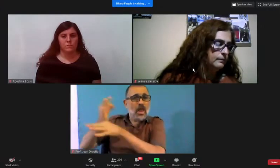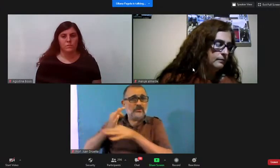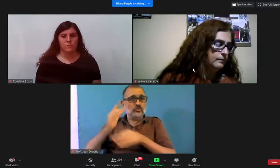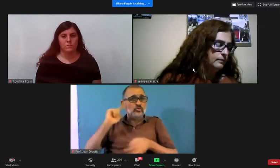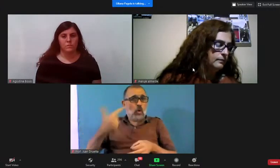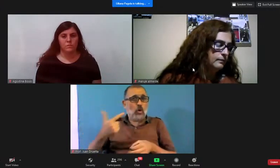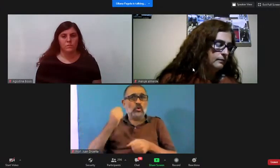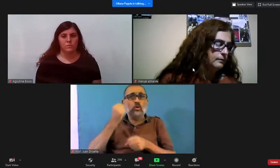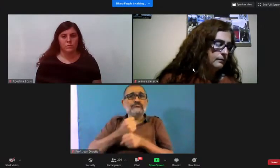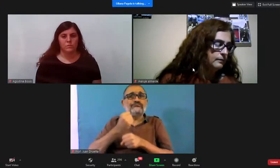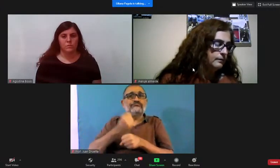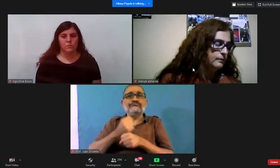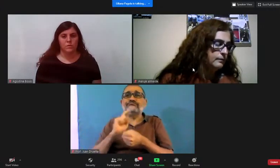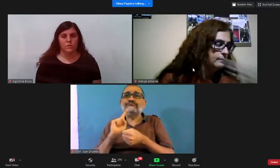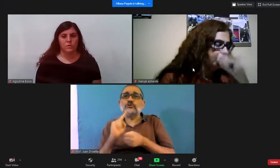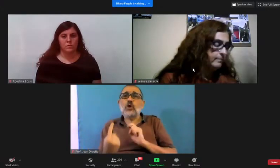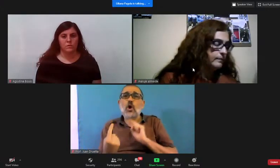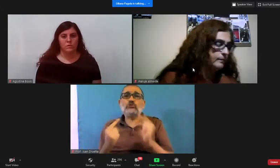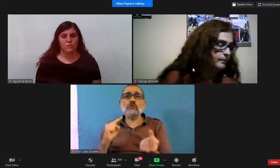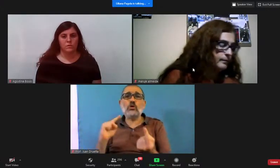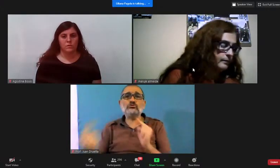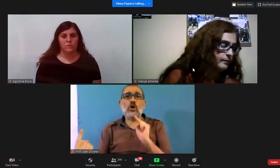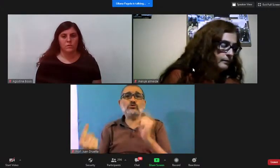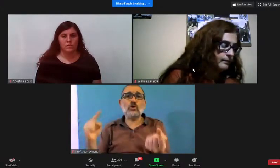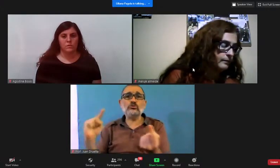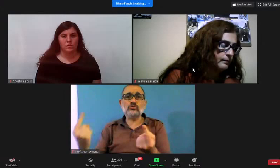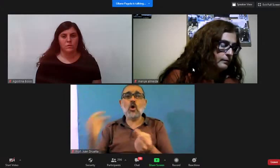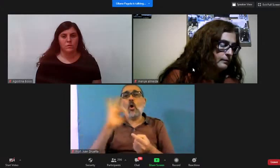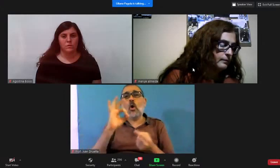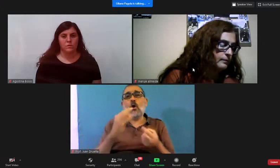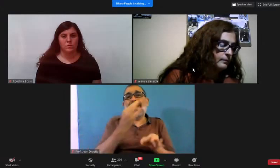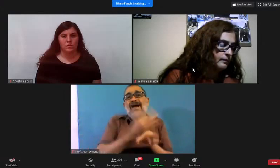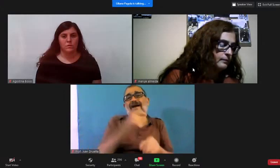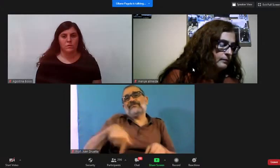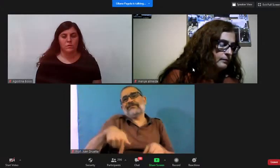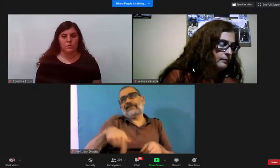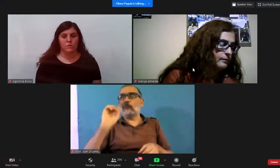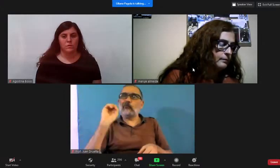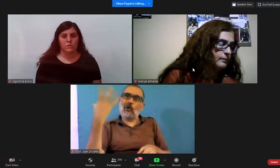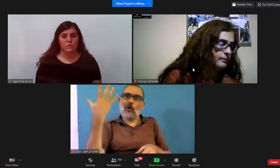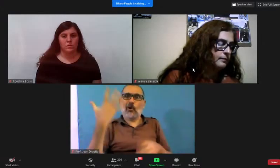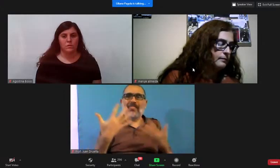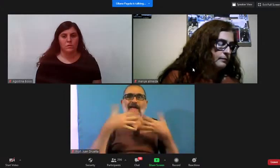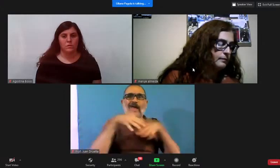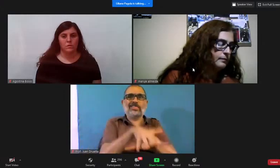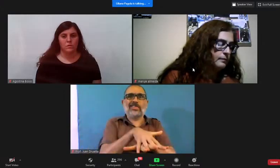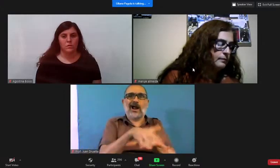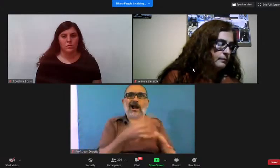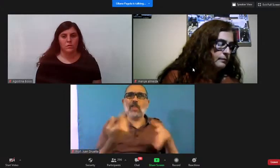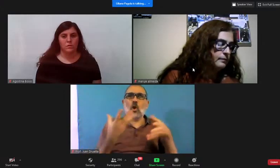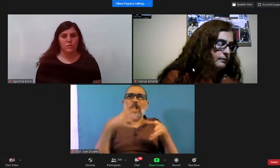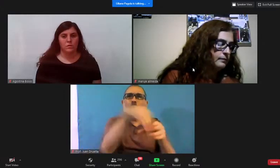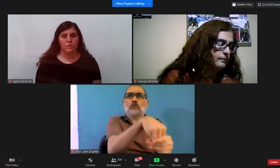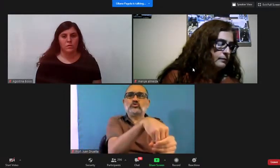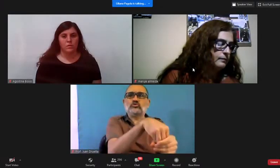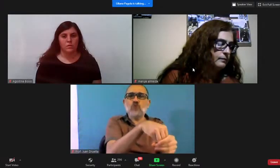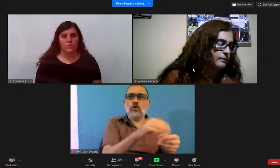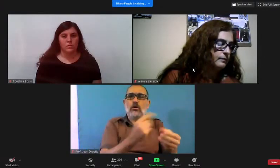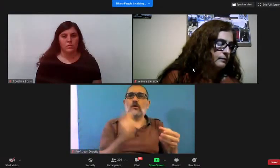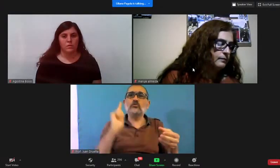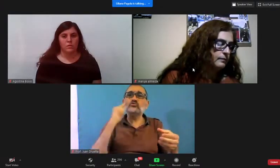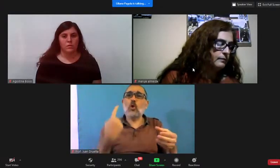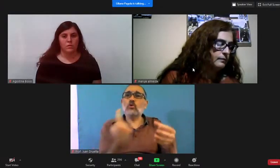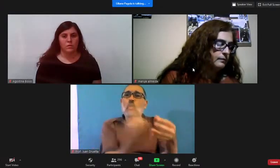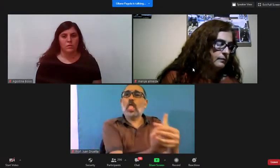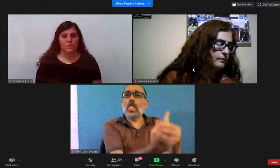hábitos, ¿no? En relación a educación. La mayoría de las personas sordas que han sido educados, digamos, con este tema